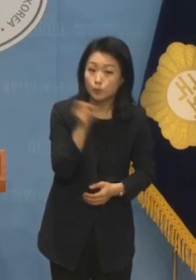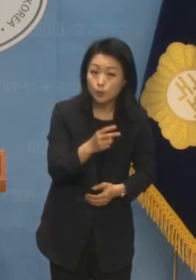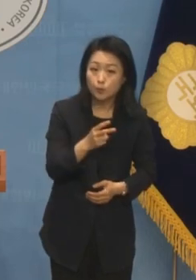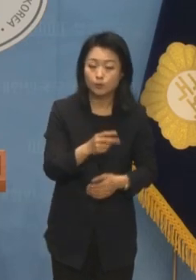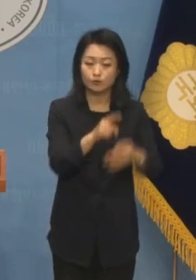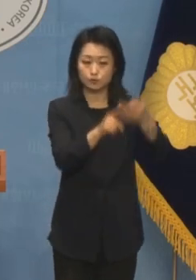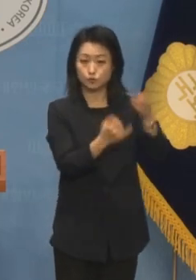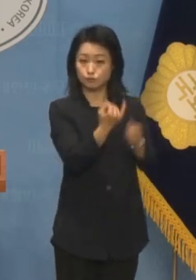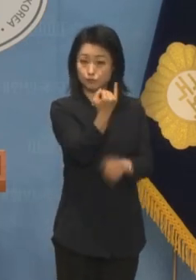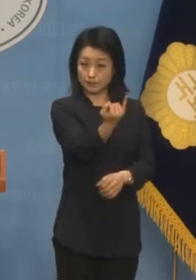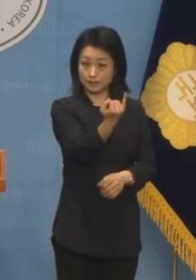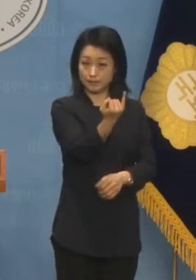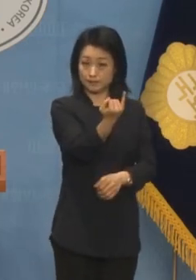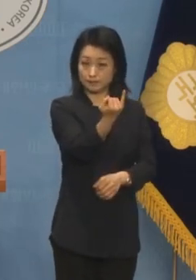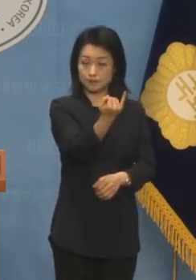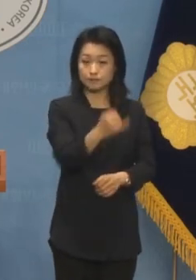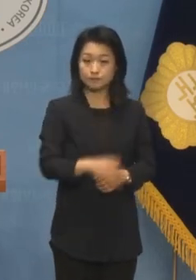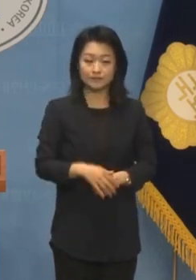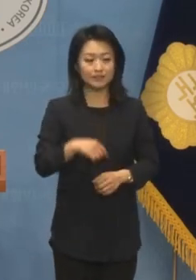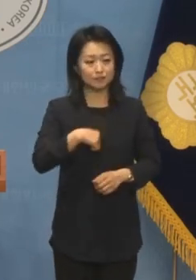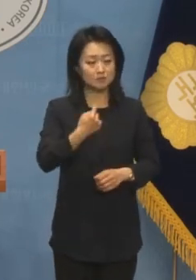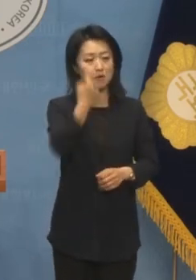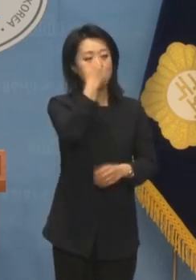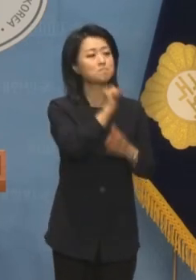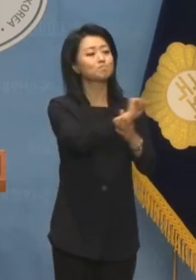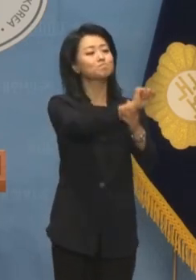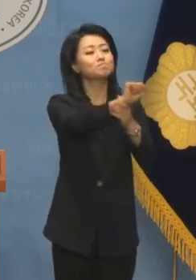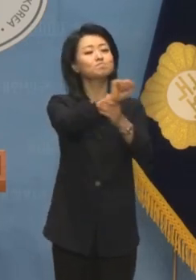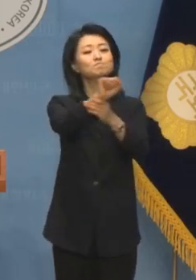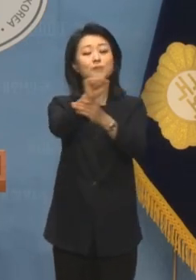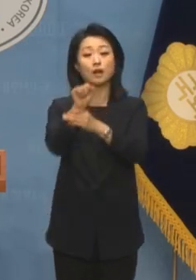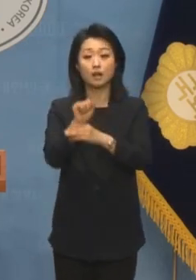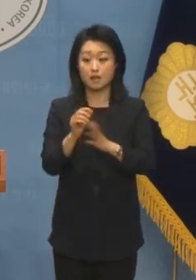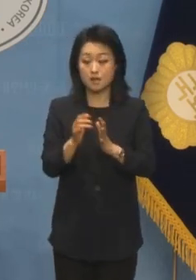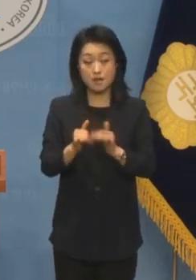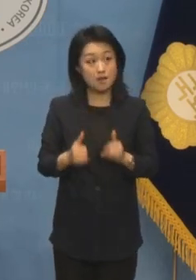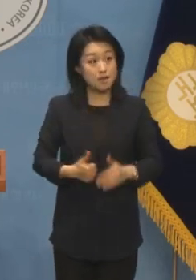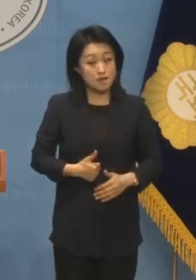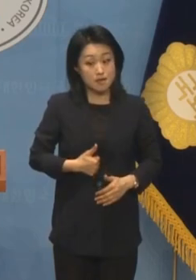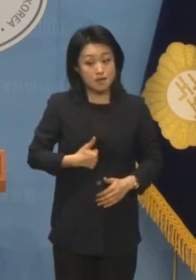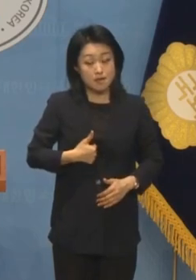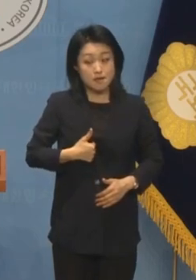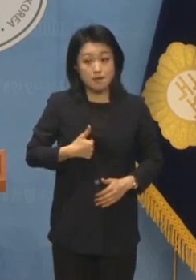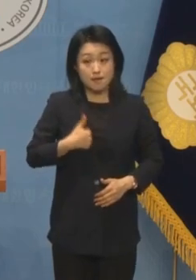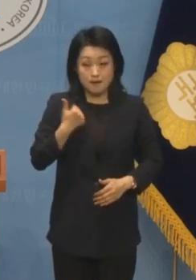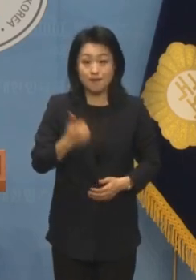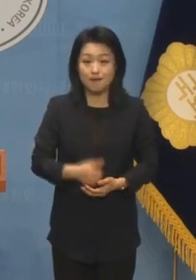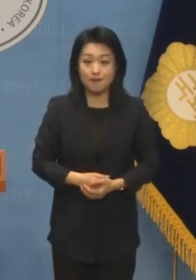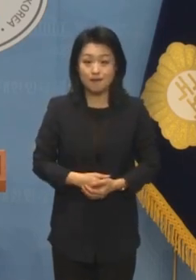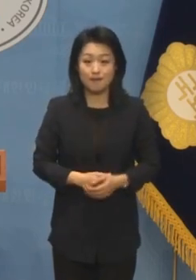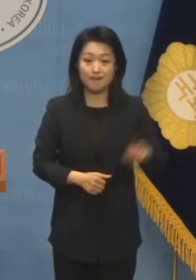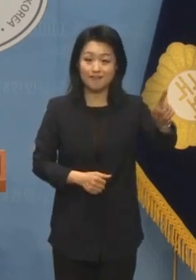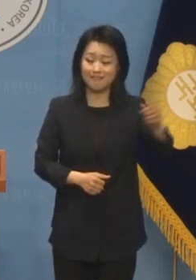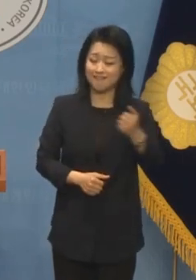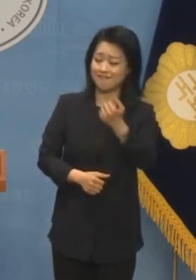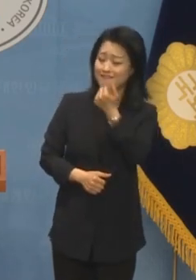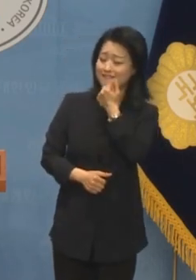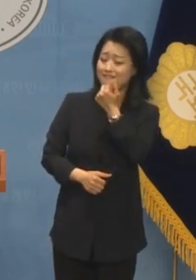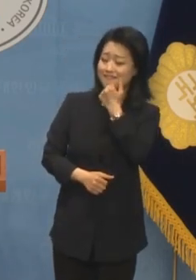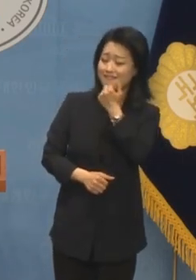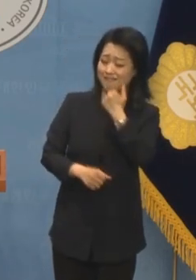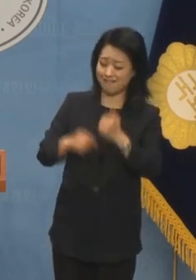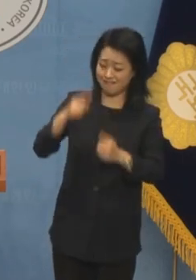김건희 여사는 보란듯 단독 일정을 소화하며 국민의 분노에 조소를 보내고 있습니다. 이 정권에서